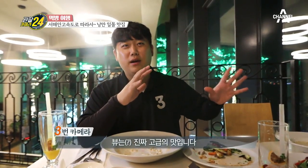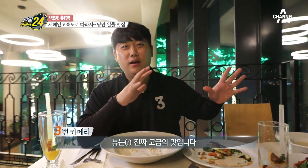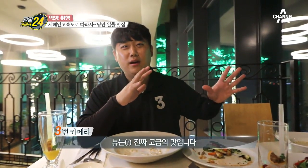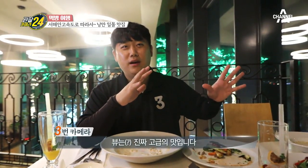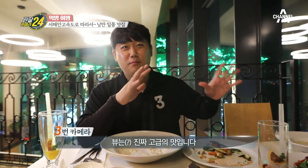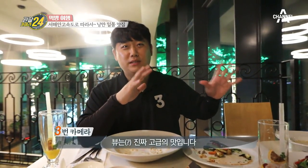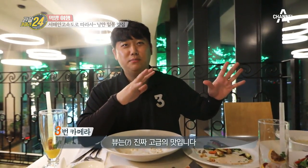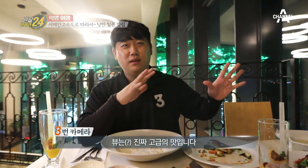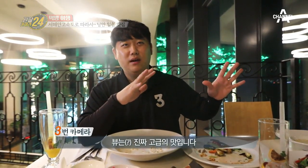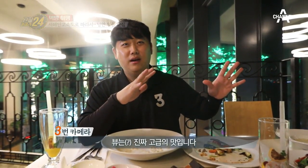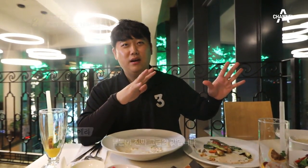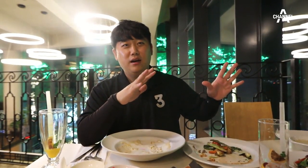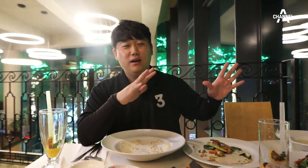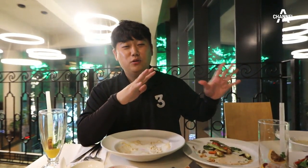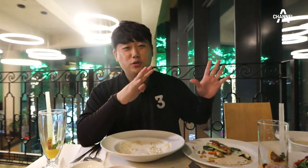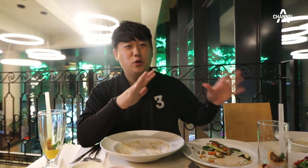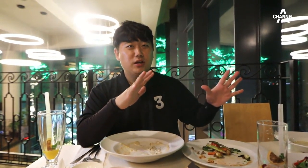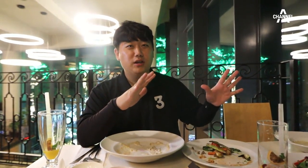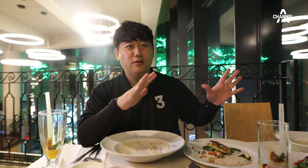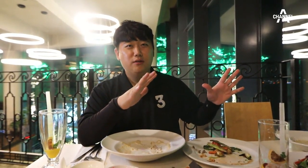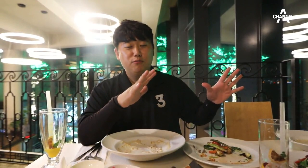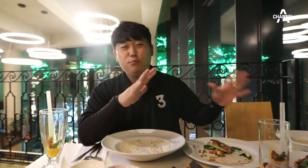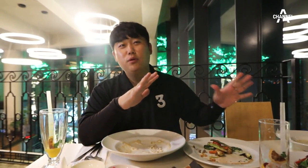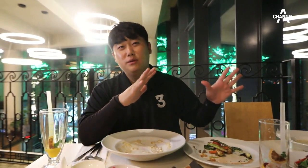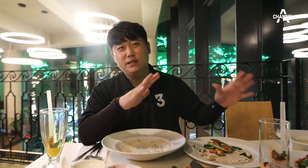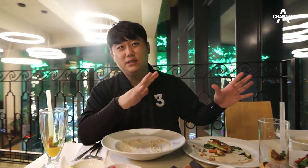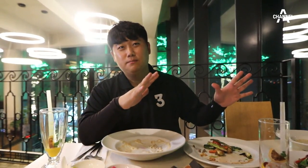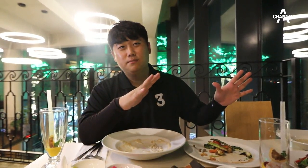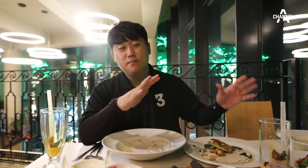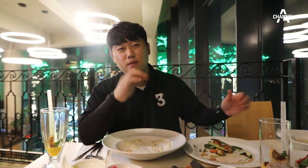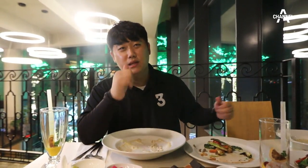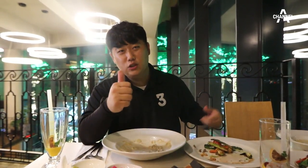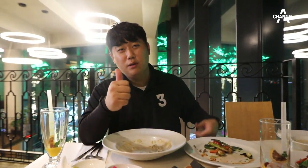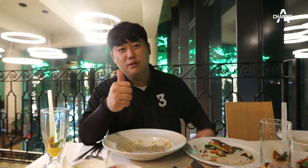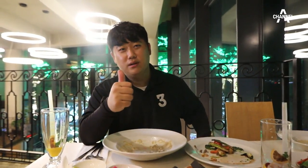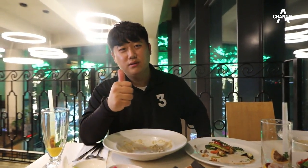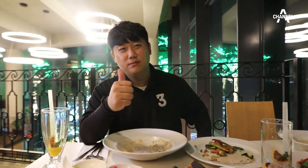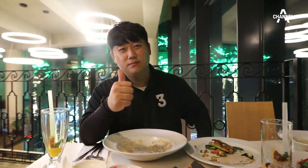맛입니다. 저는 여기 뷰포인트 맛집 인정합니다.